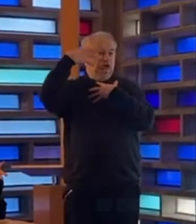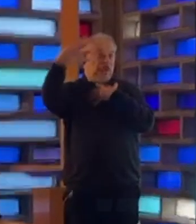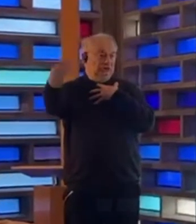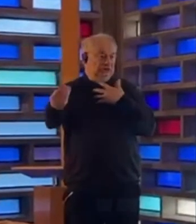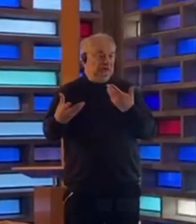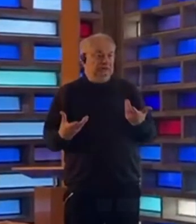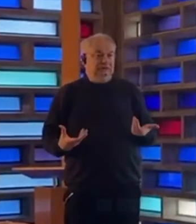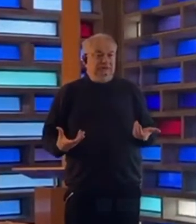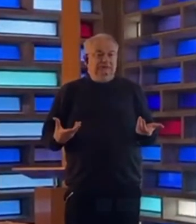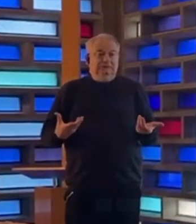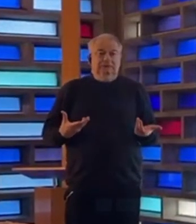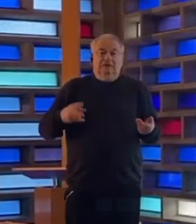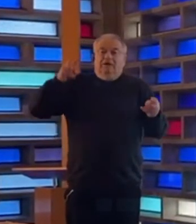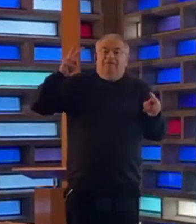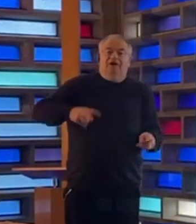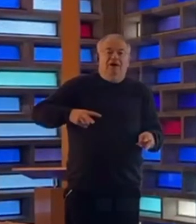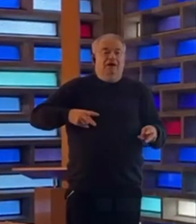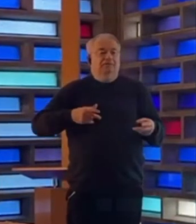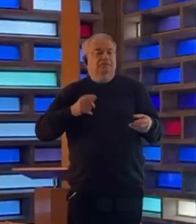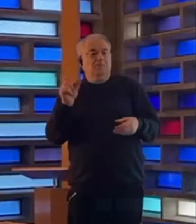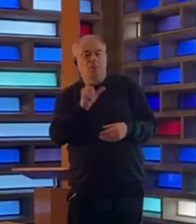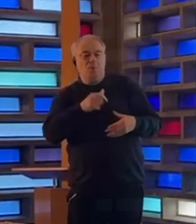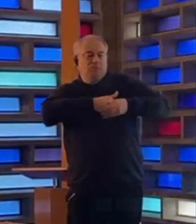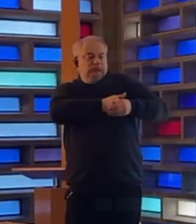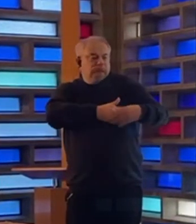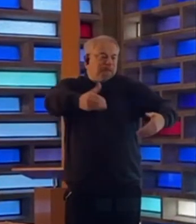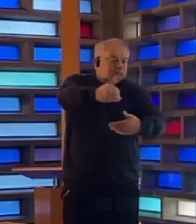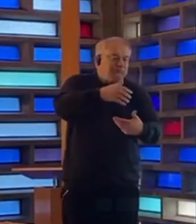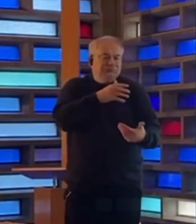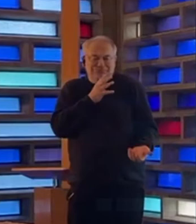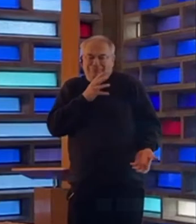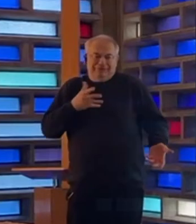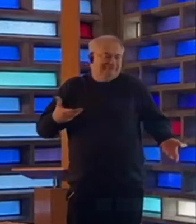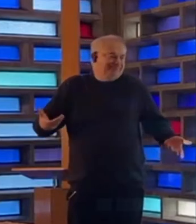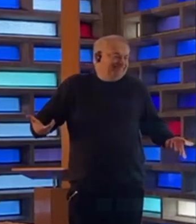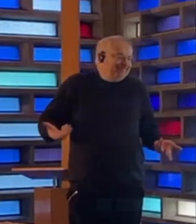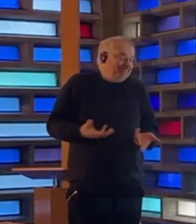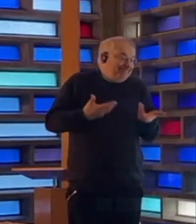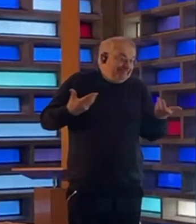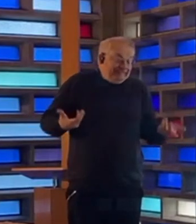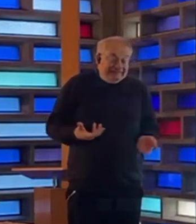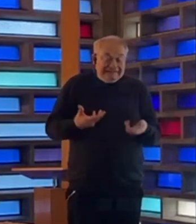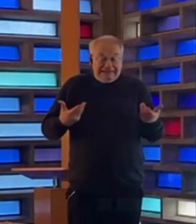sans pouvoir partager un moment de convivialité, et bien sûr nous en sommes un peu